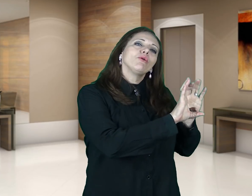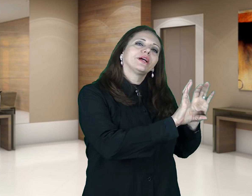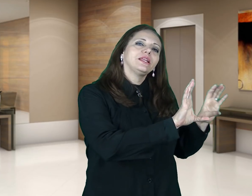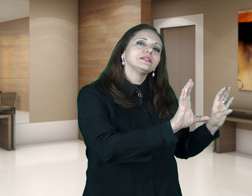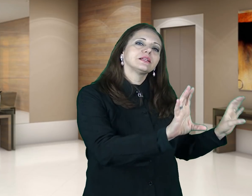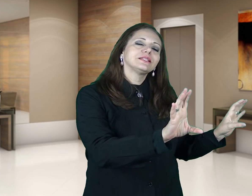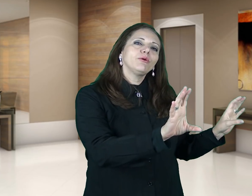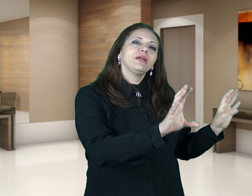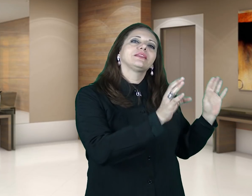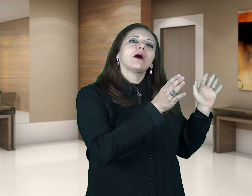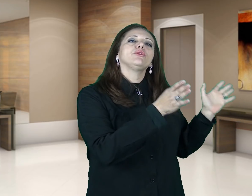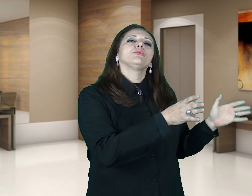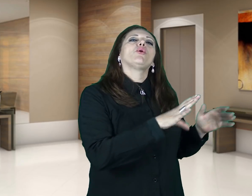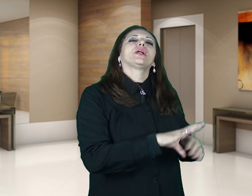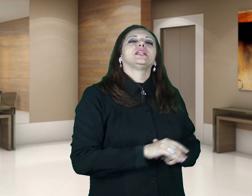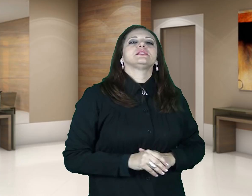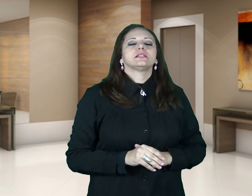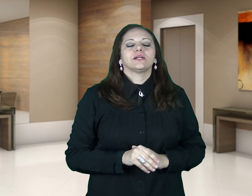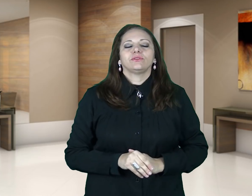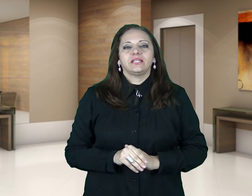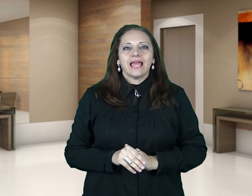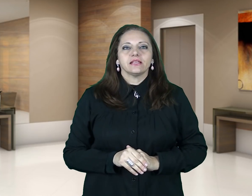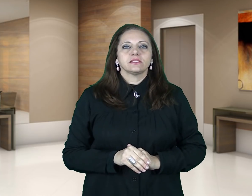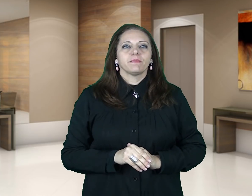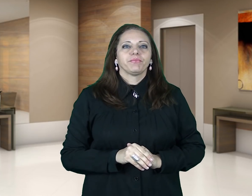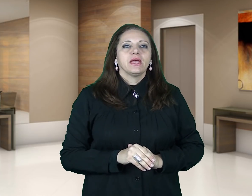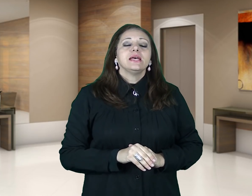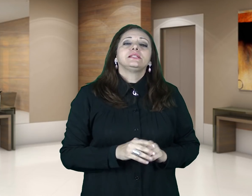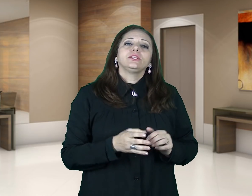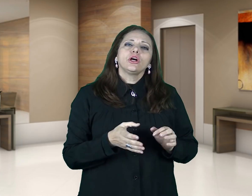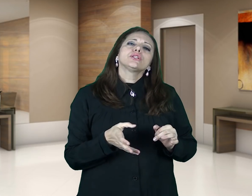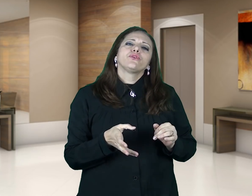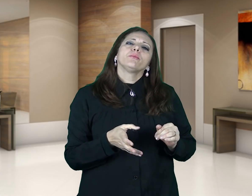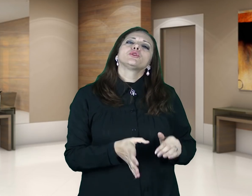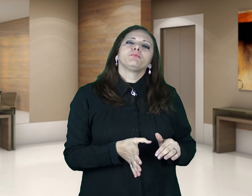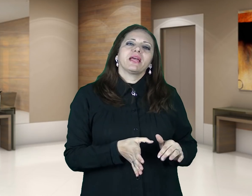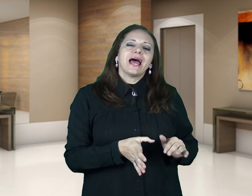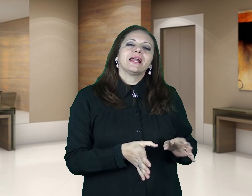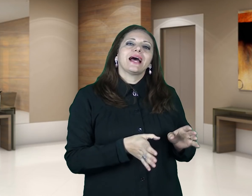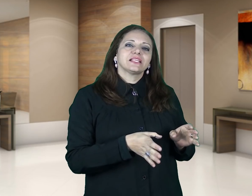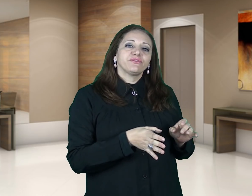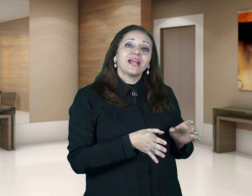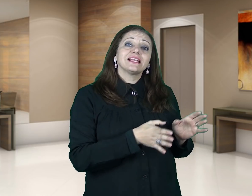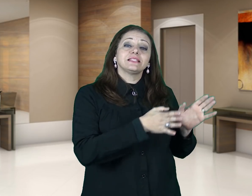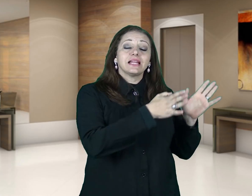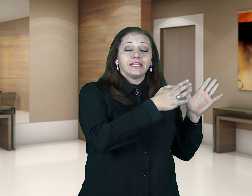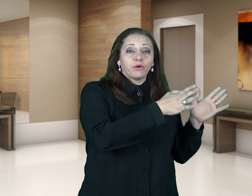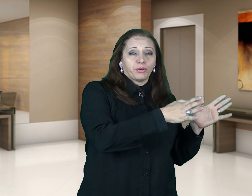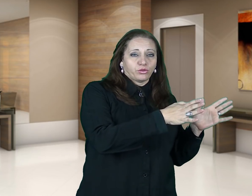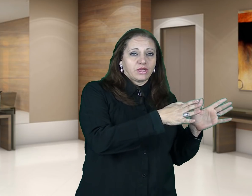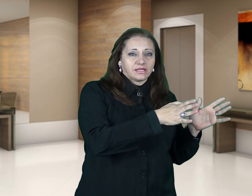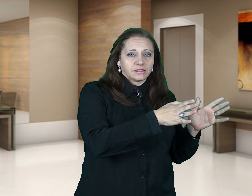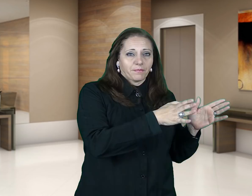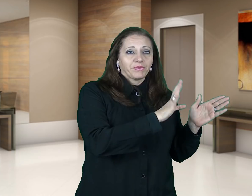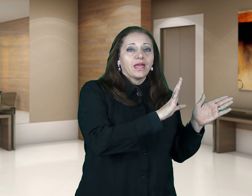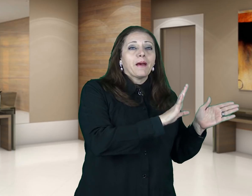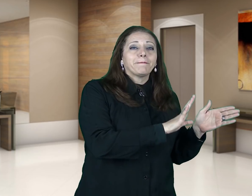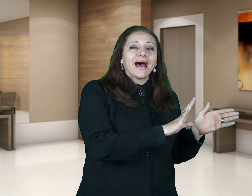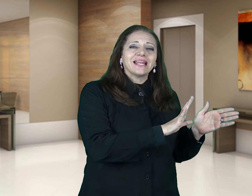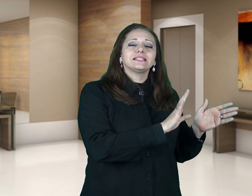uma organização mental e uma organização de ideias. Se nós formos pegar as frases da língua portuguesa